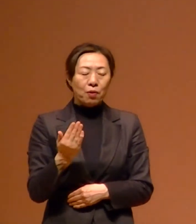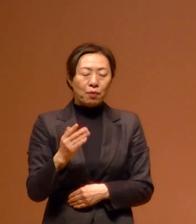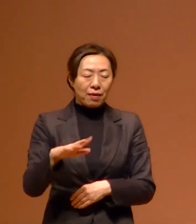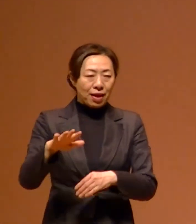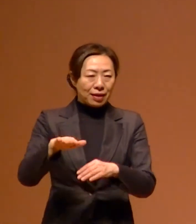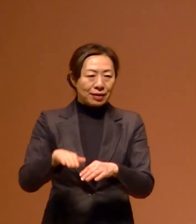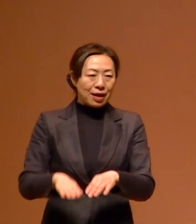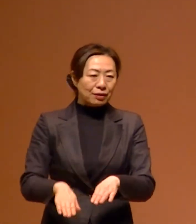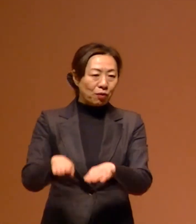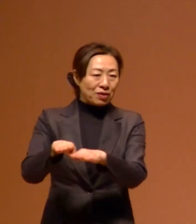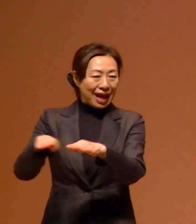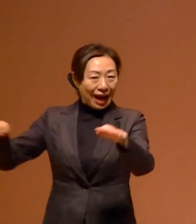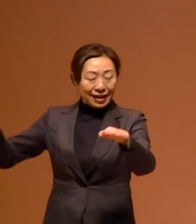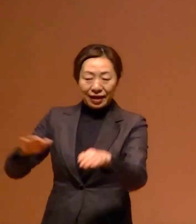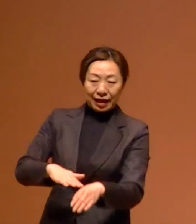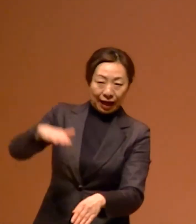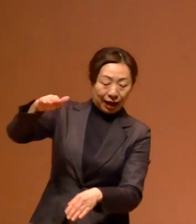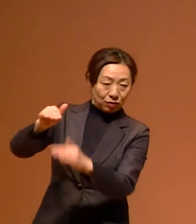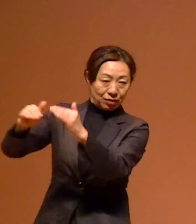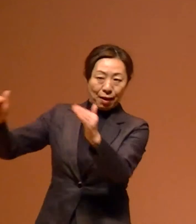高台があまり少ないと思うんです。